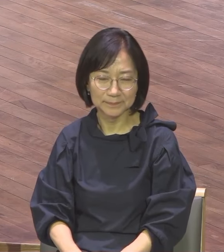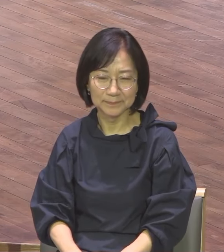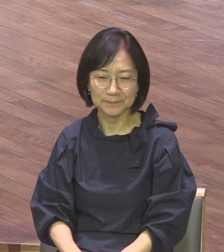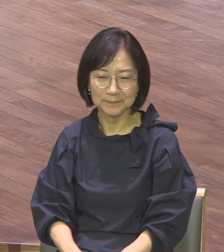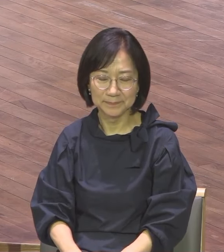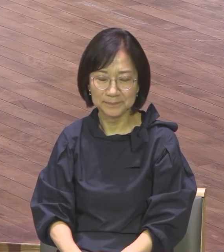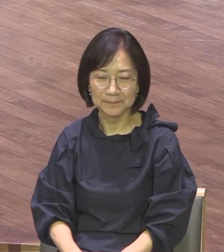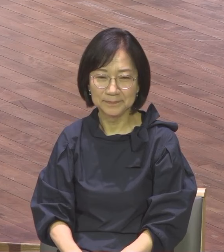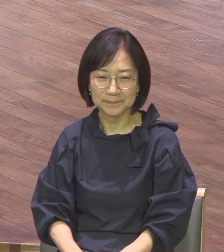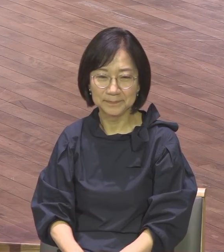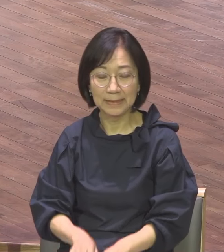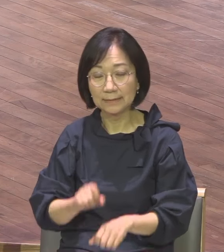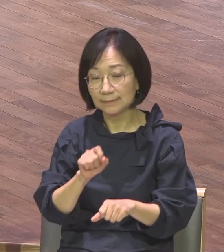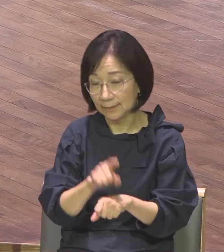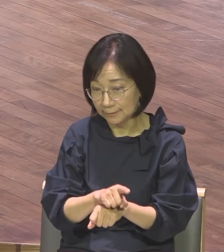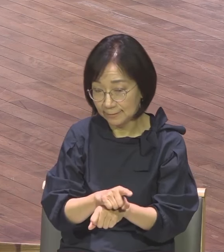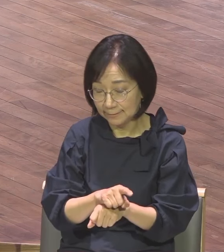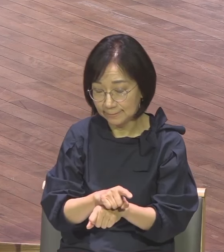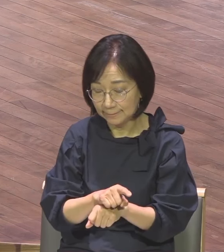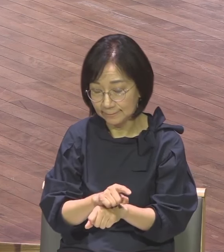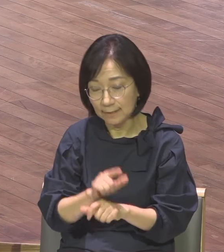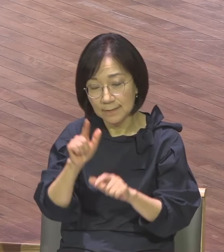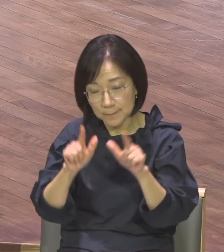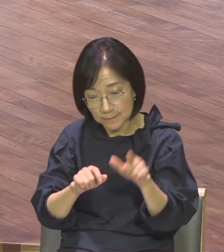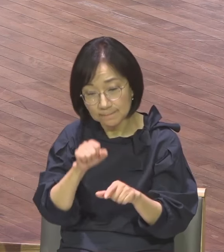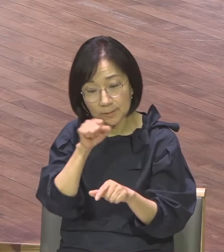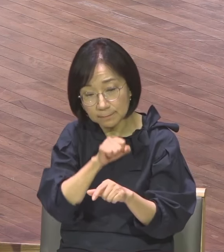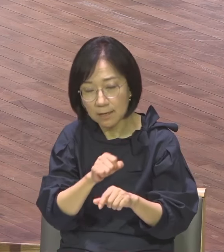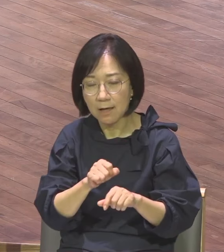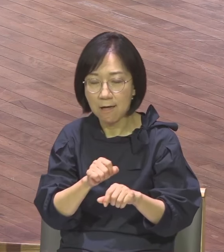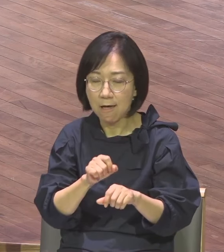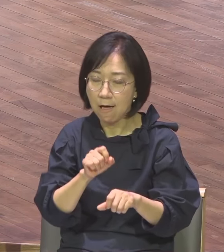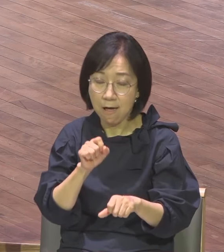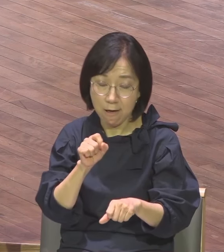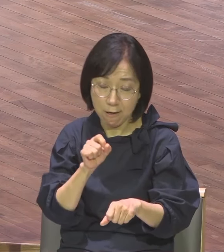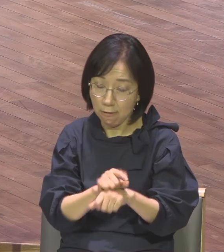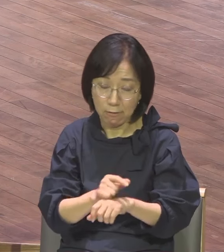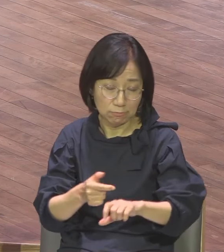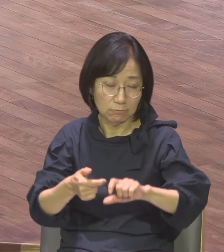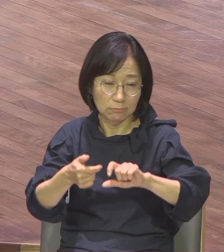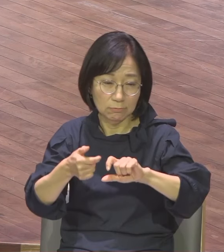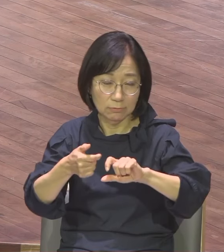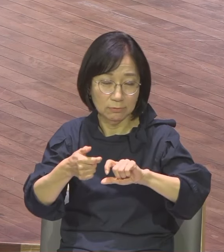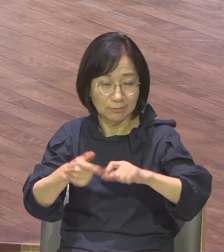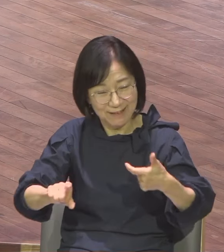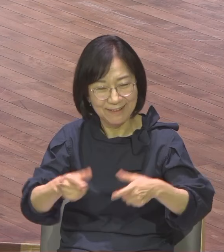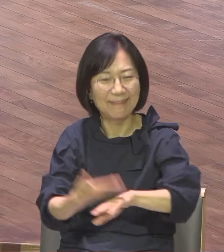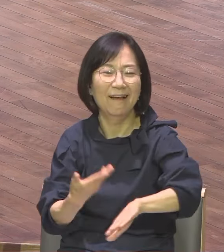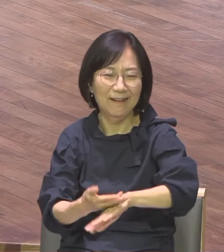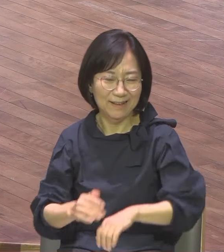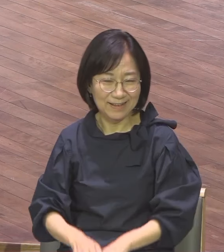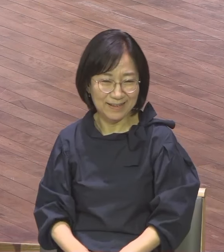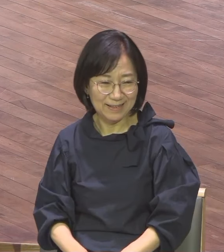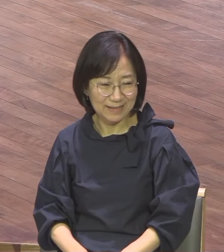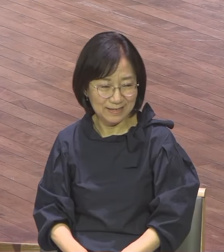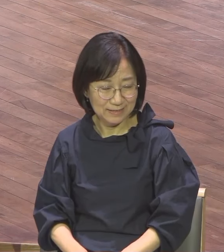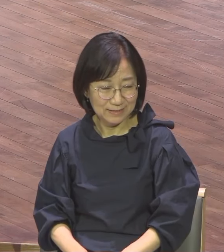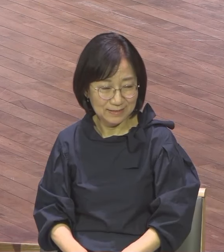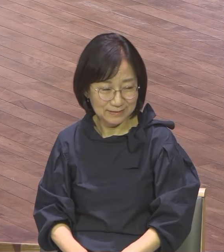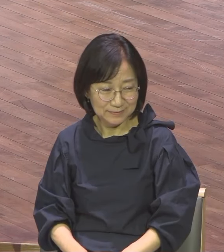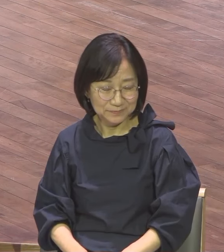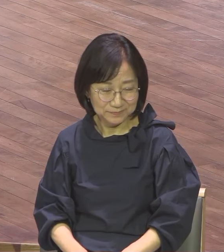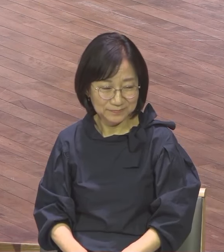디프런이란 디프런 다른 거라니까요. 다른 그렇게 태어나고 그걸 인정해야 돼요. 집에서 신발을 던지고 들어가면